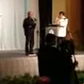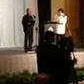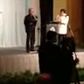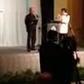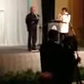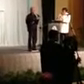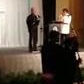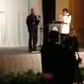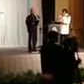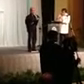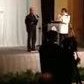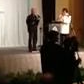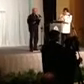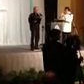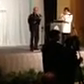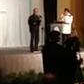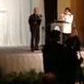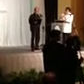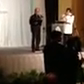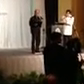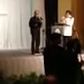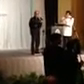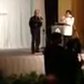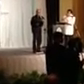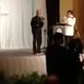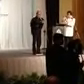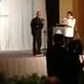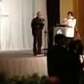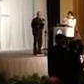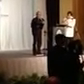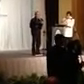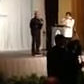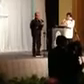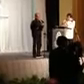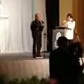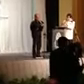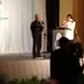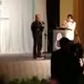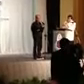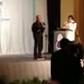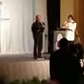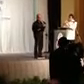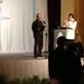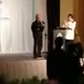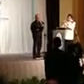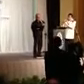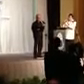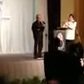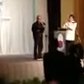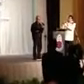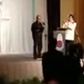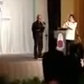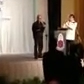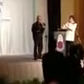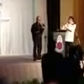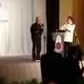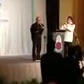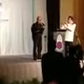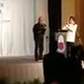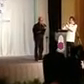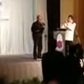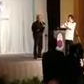ป็นถูกถูกเป็นผิดทุจริตเชิญนโยบายไร้ขีดขั้น